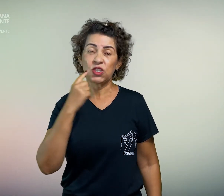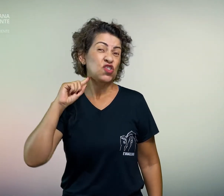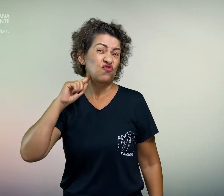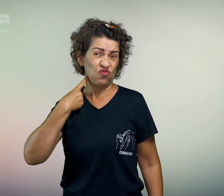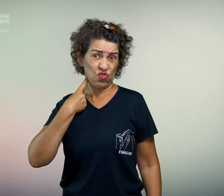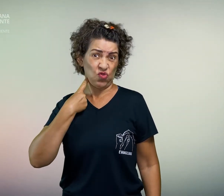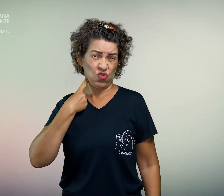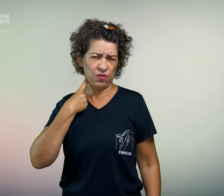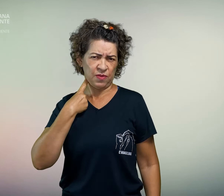se embotam?